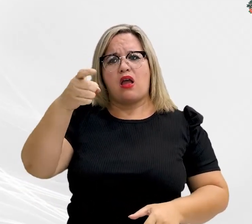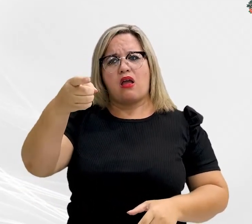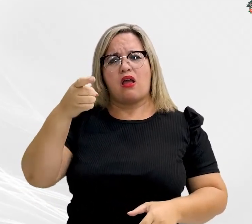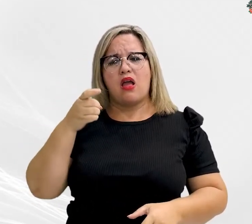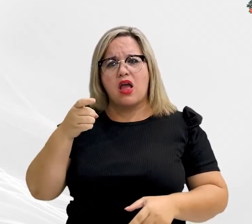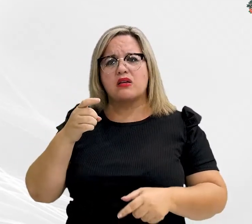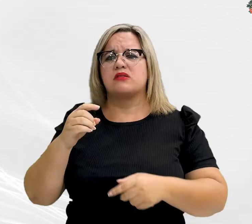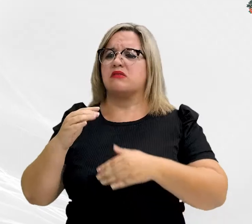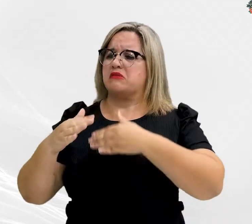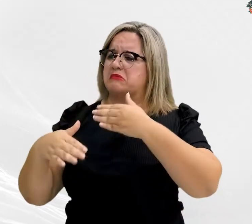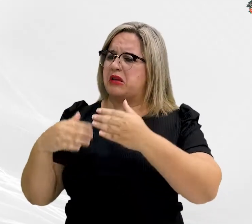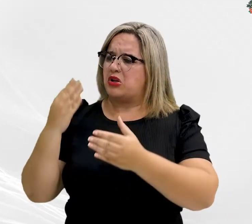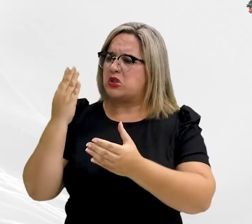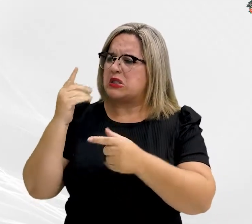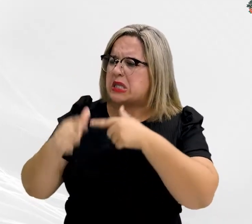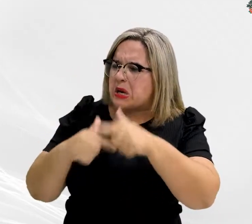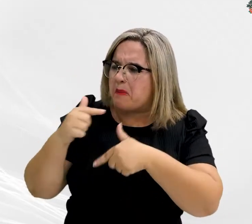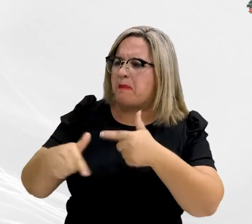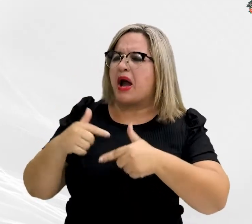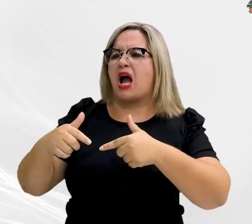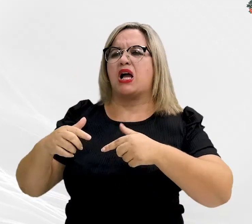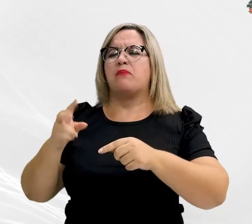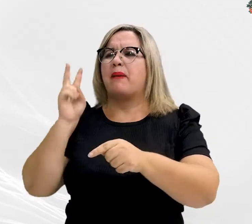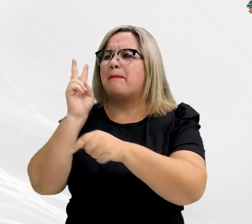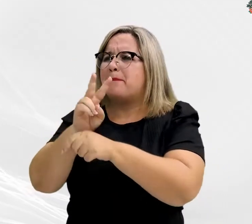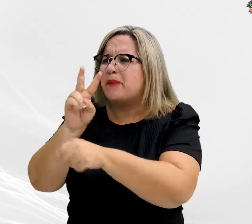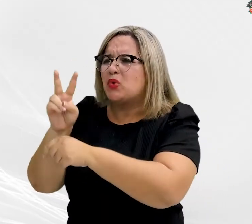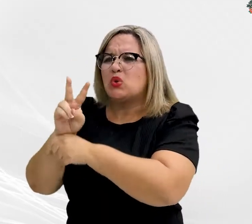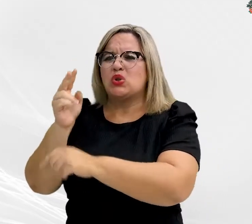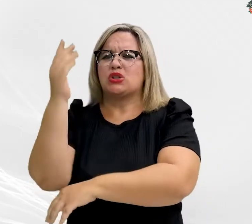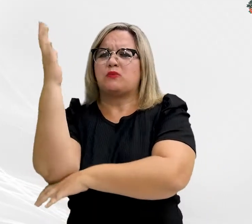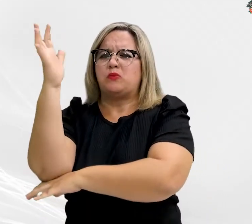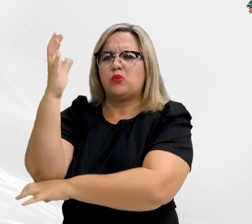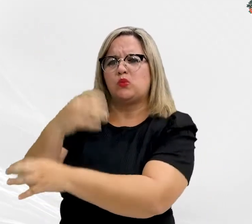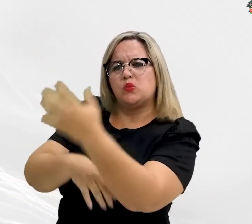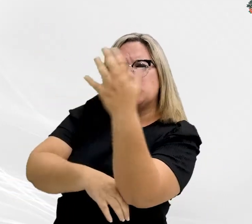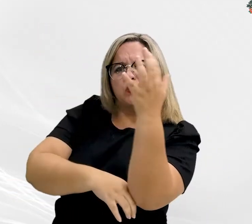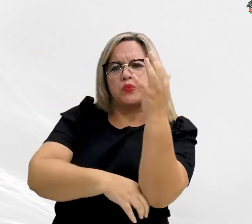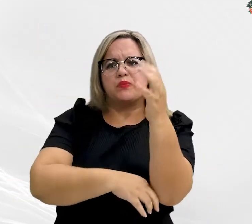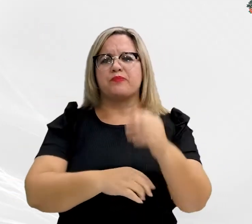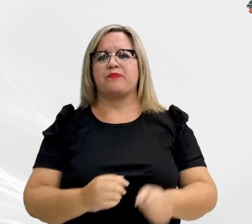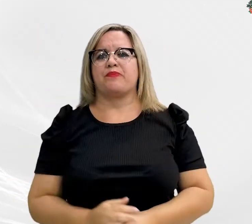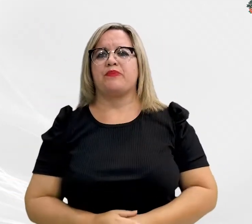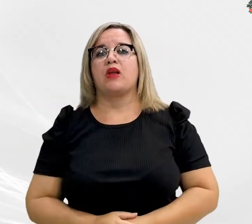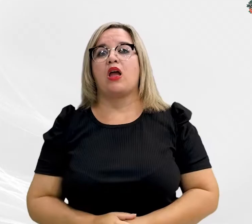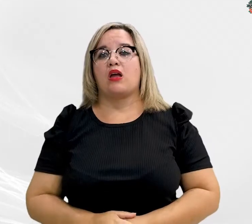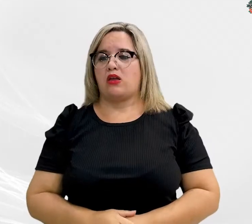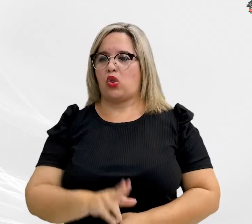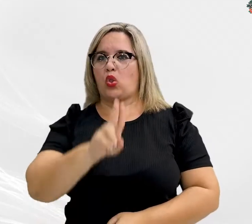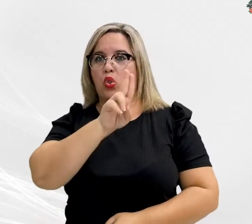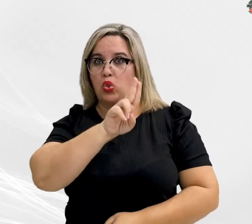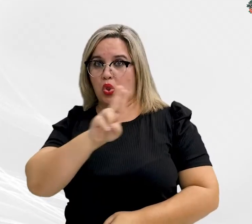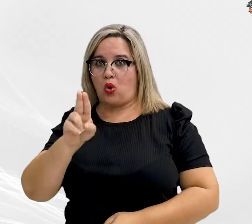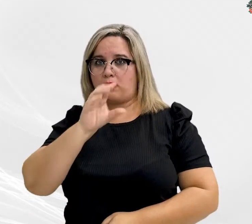desenvolvidas na ponta em busca da preservação do meio ambiente em nome da corregedoria-geral do